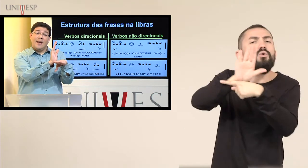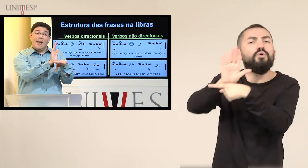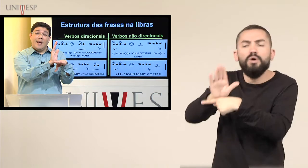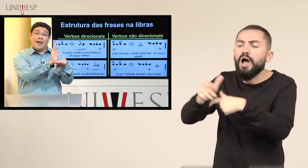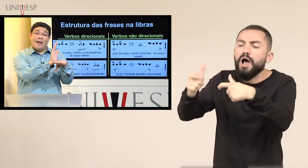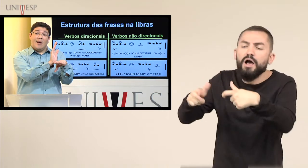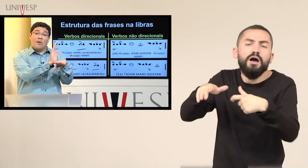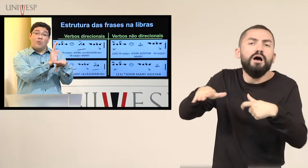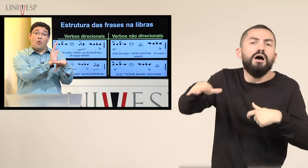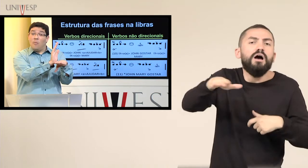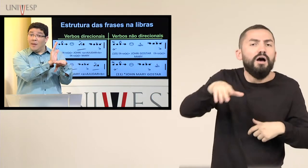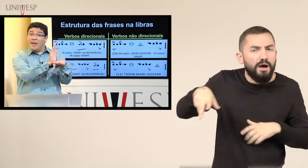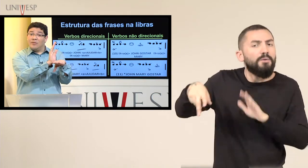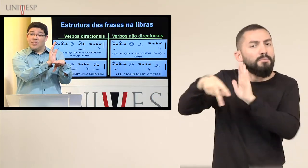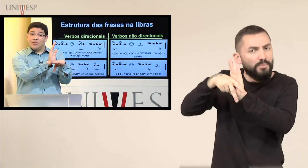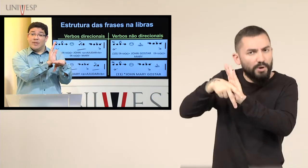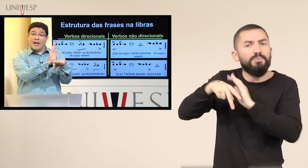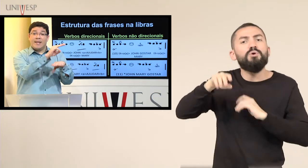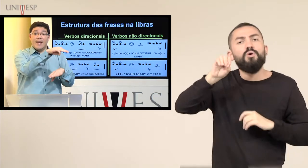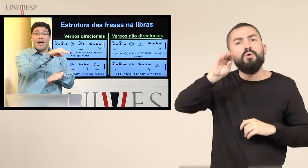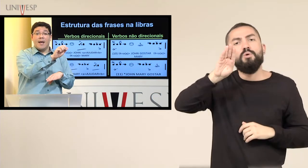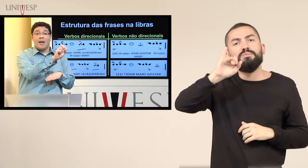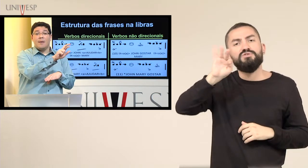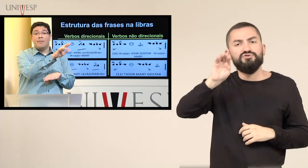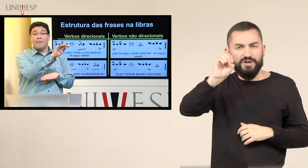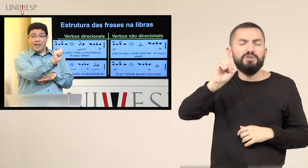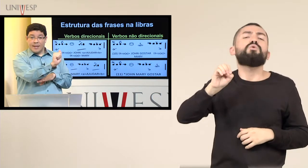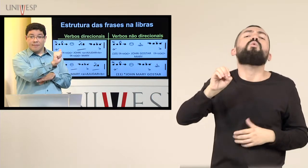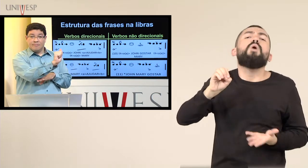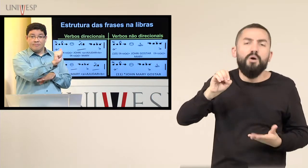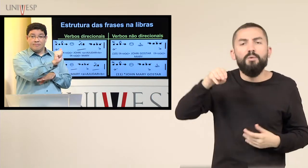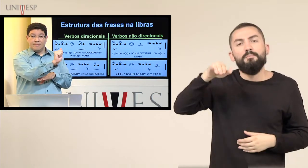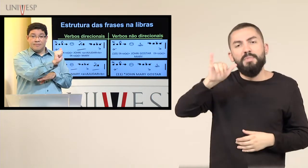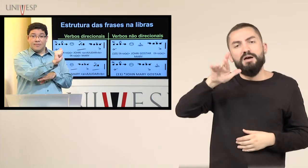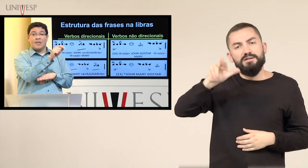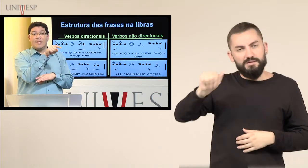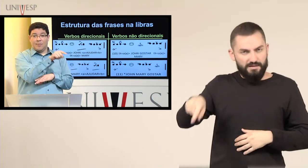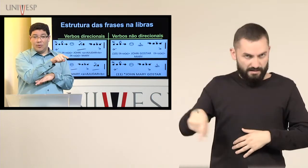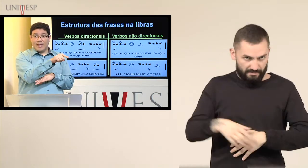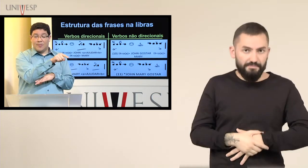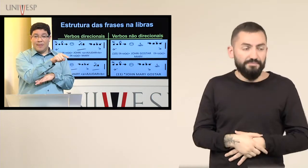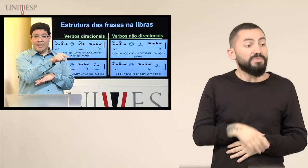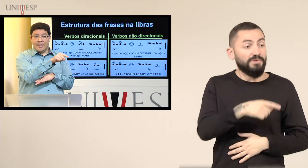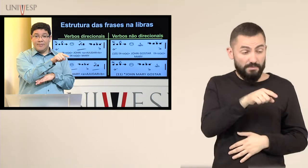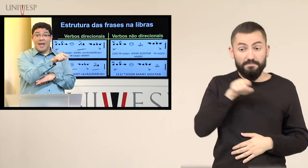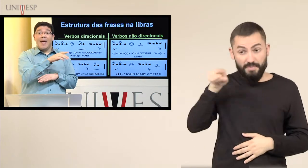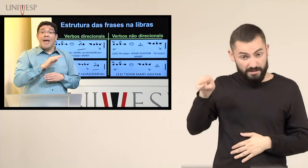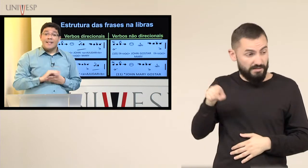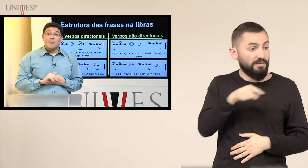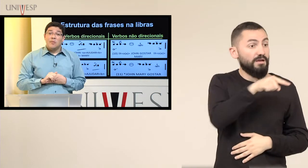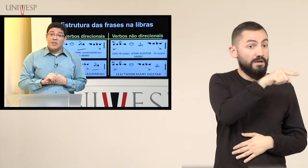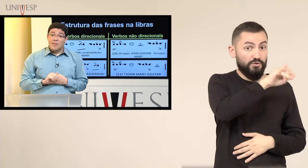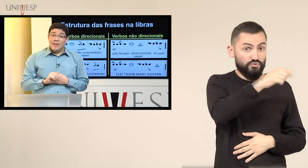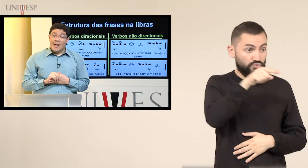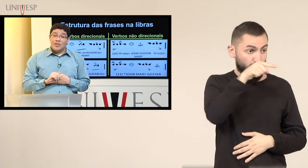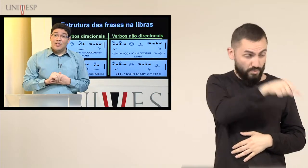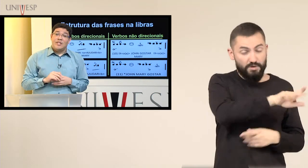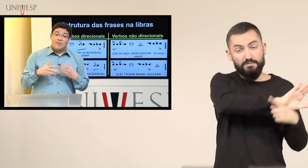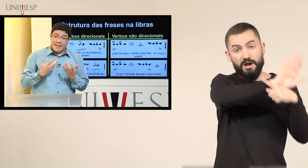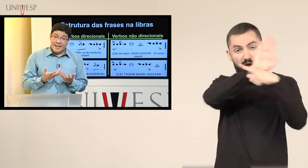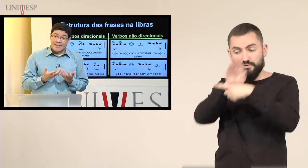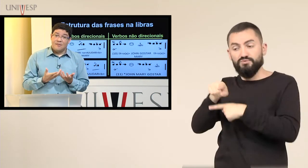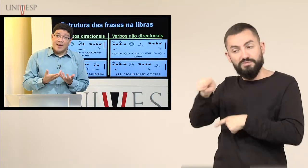associar o complemento de ajudar, que é Maria, e apontar para Maria. Essa é uma